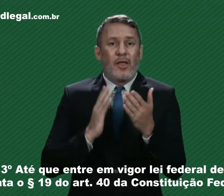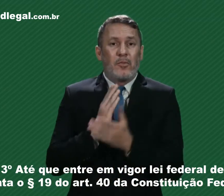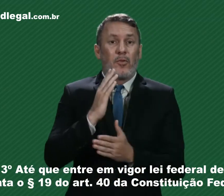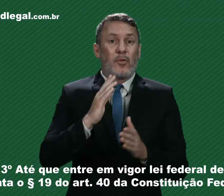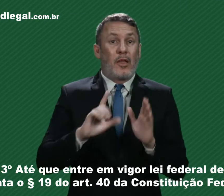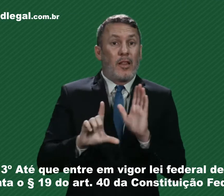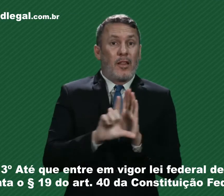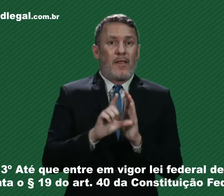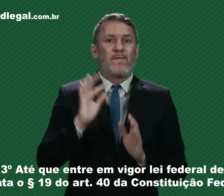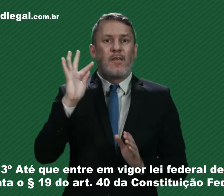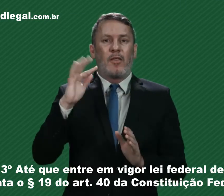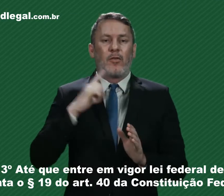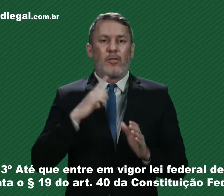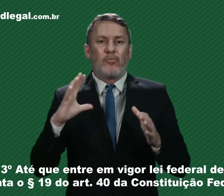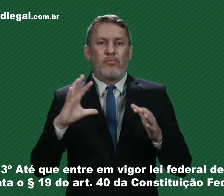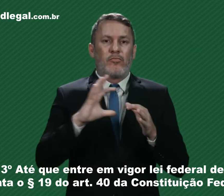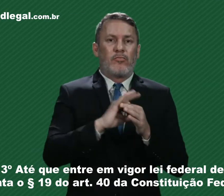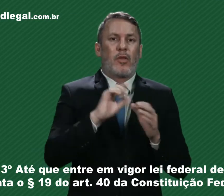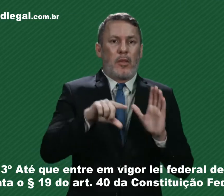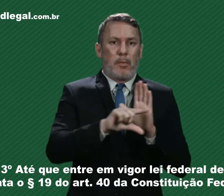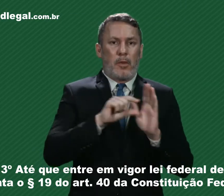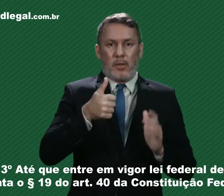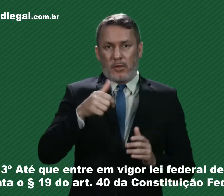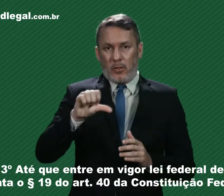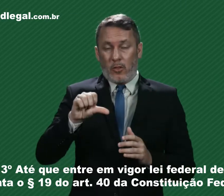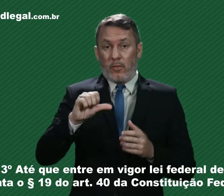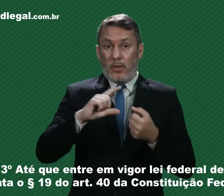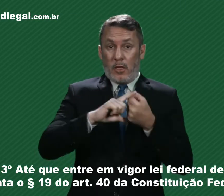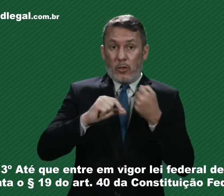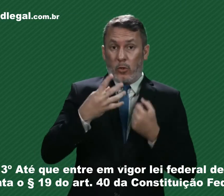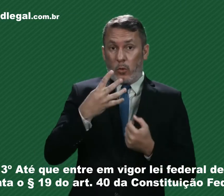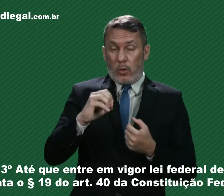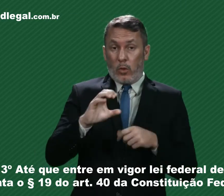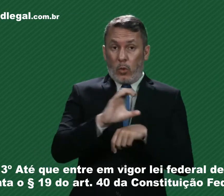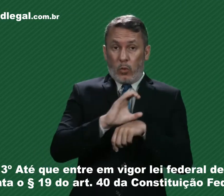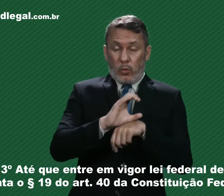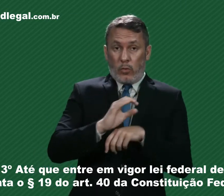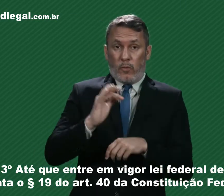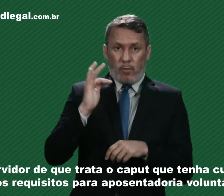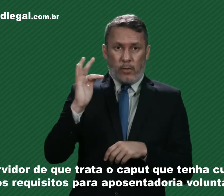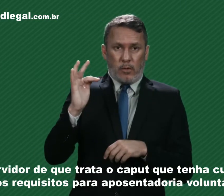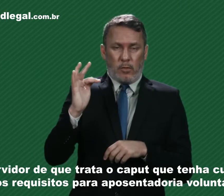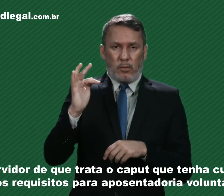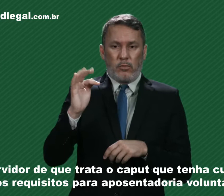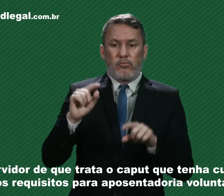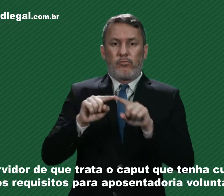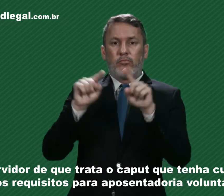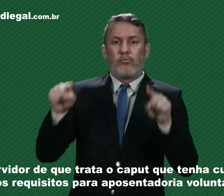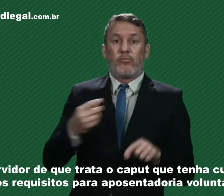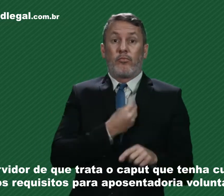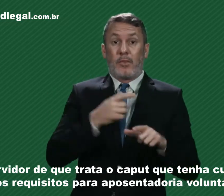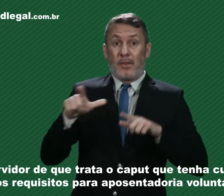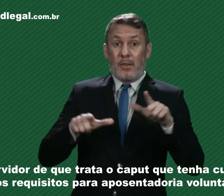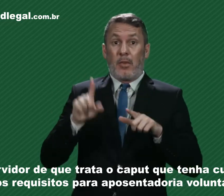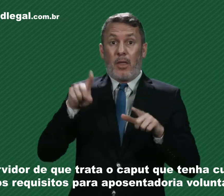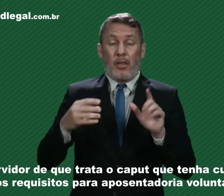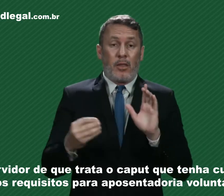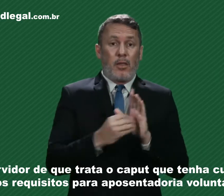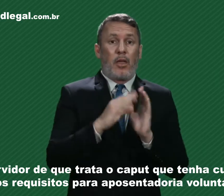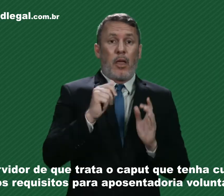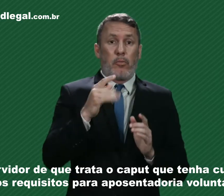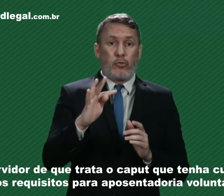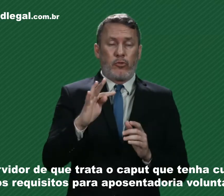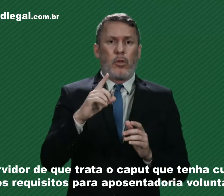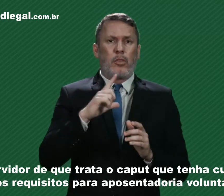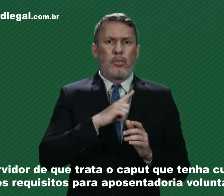que trata do parágrafo 19 do artigo 40 da Constituição Federal, o servidor de que trata o caput